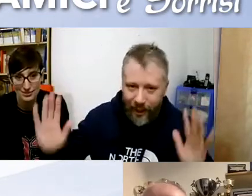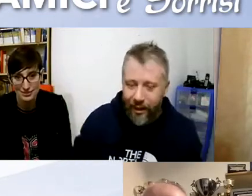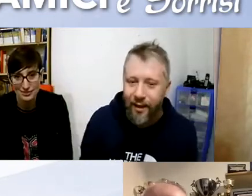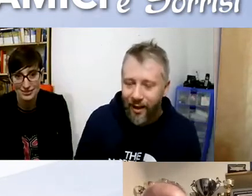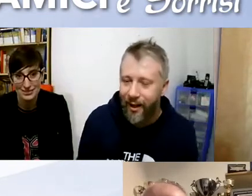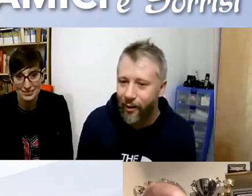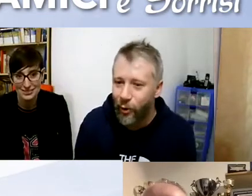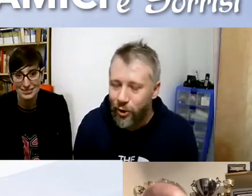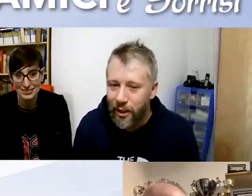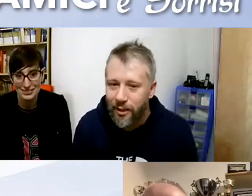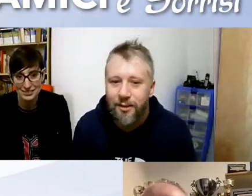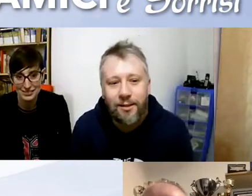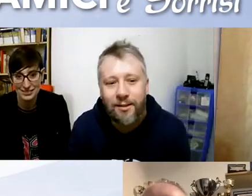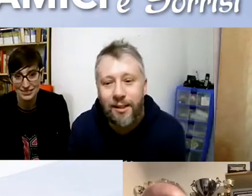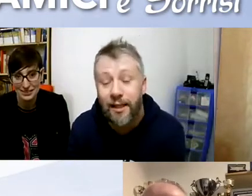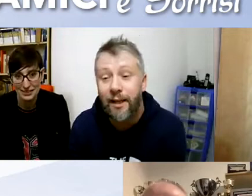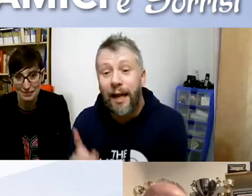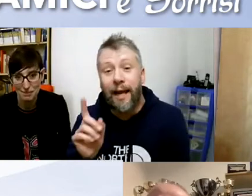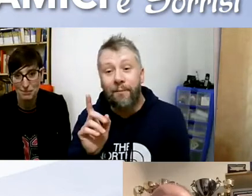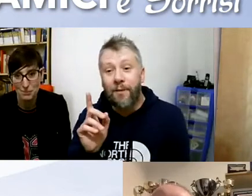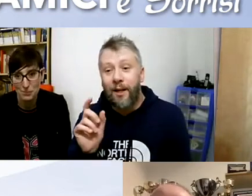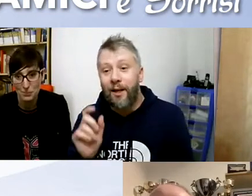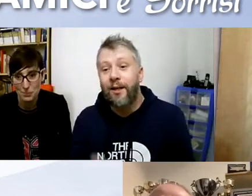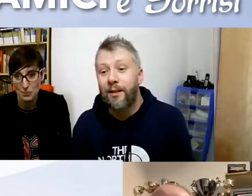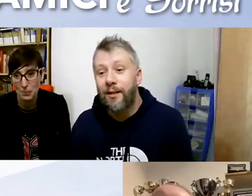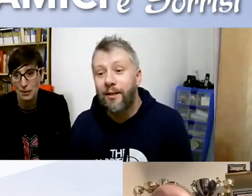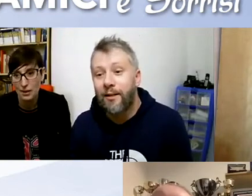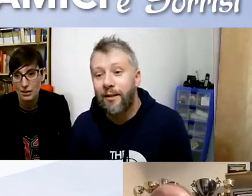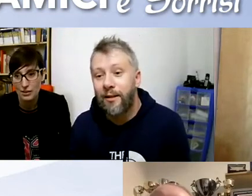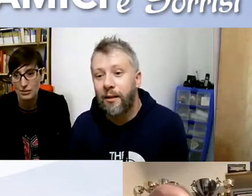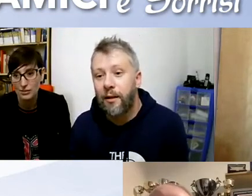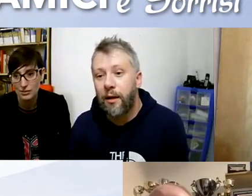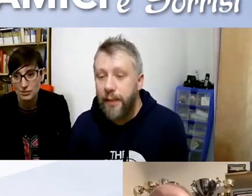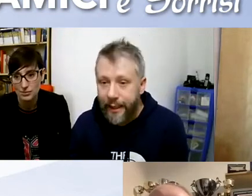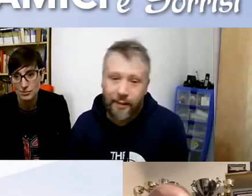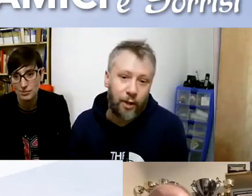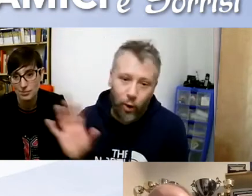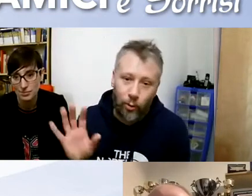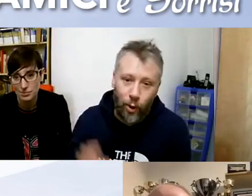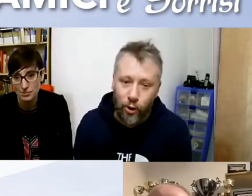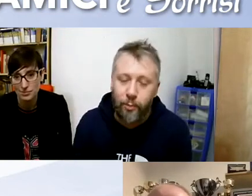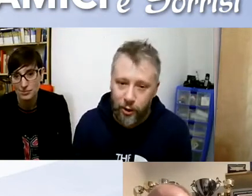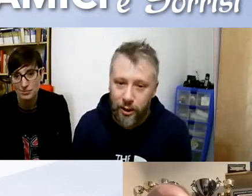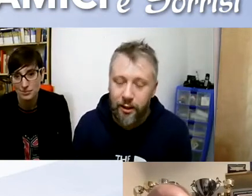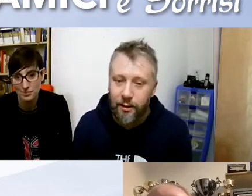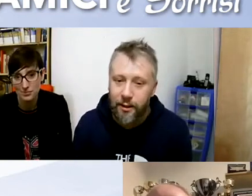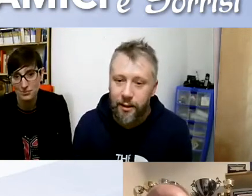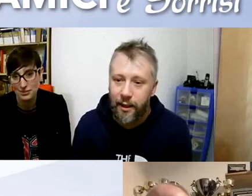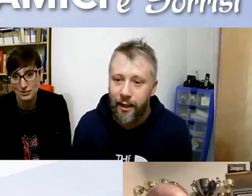perché... Mamma mia! Sì. Quindi cantano anche? Sì, cantano a loro modo, però